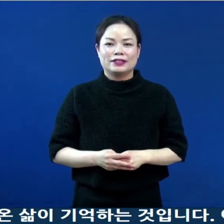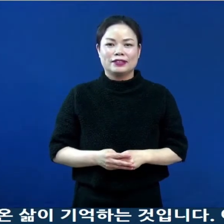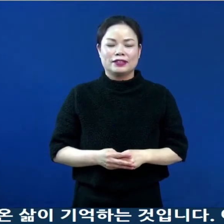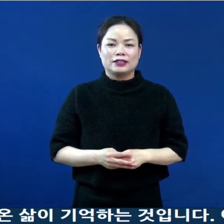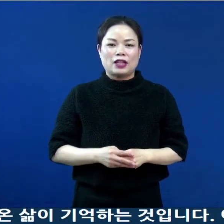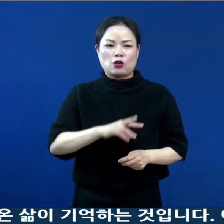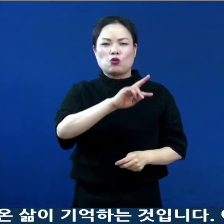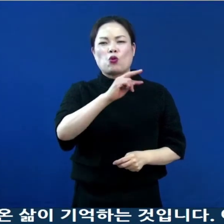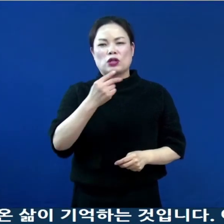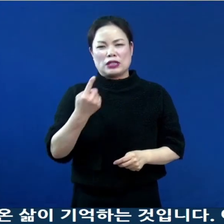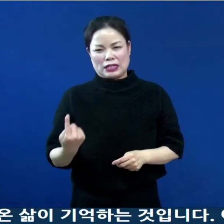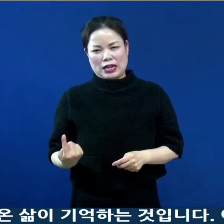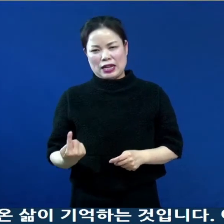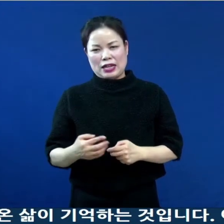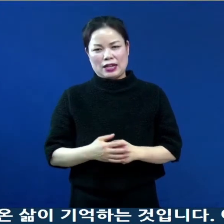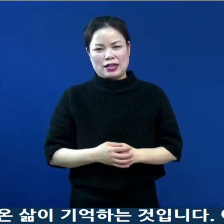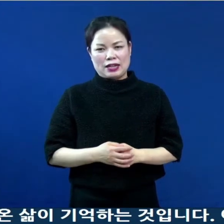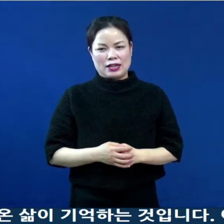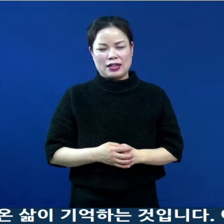돌이키라입니다.